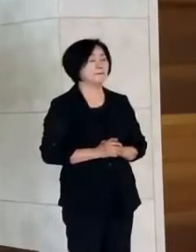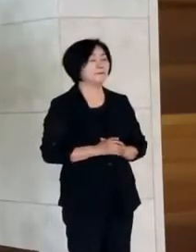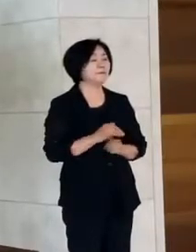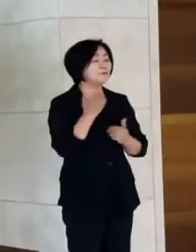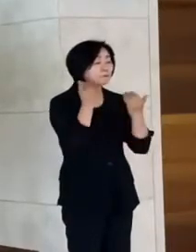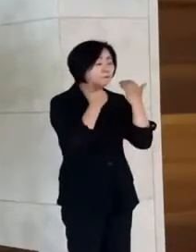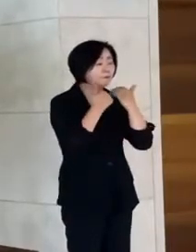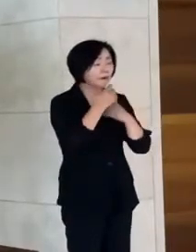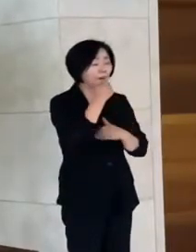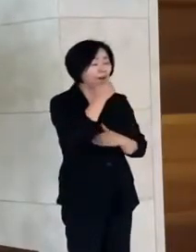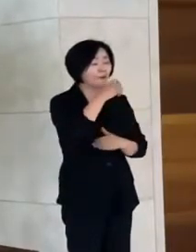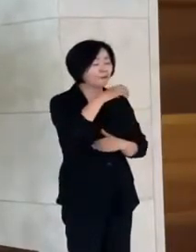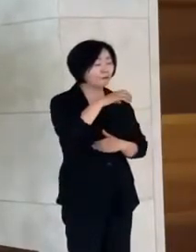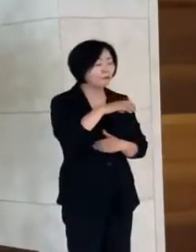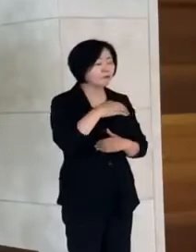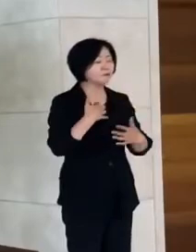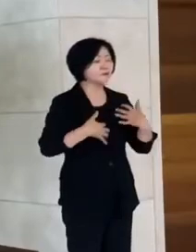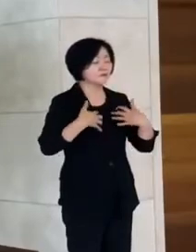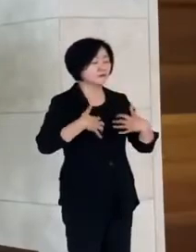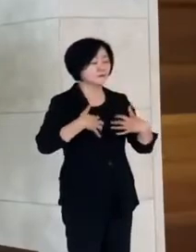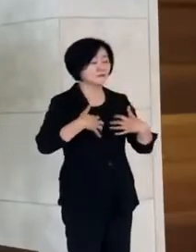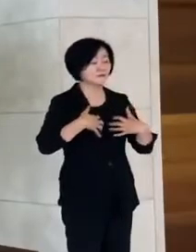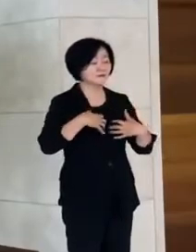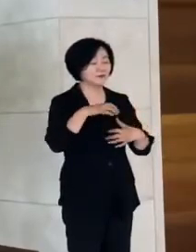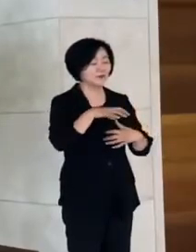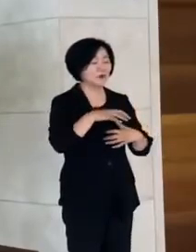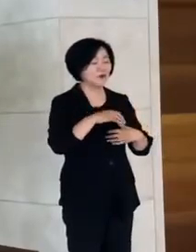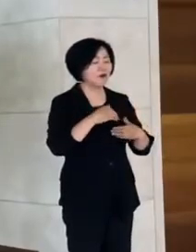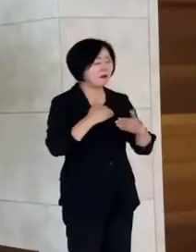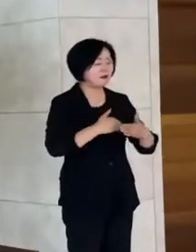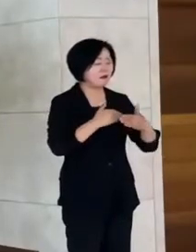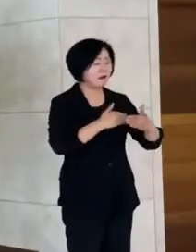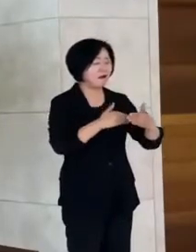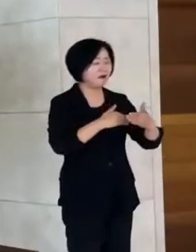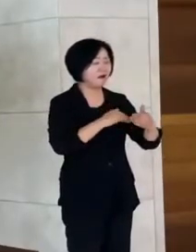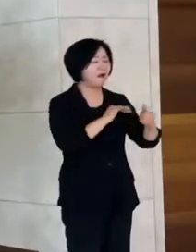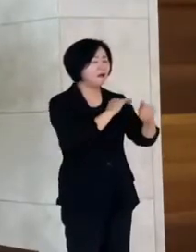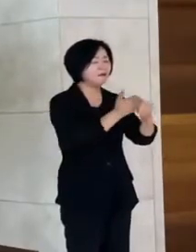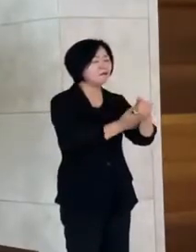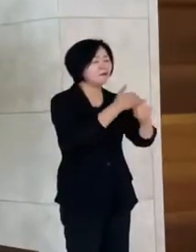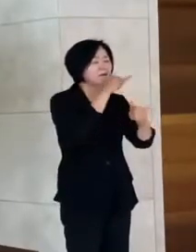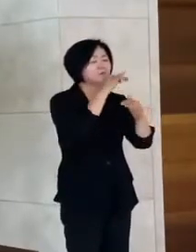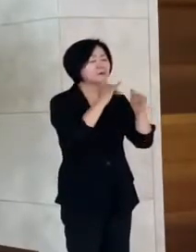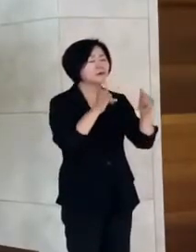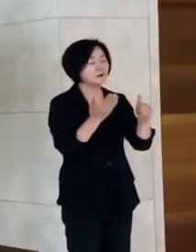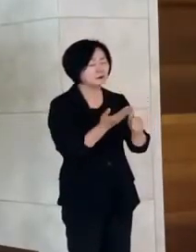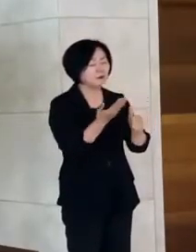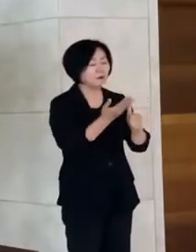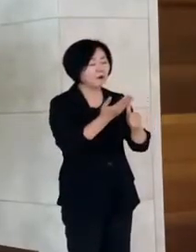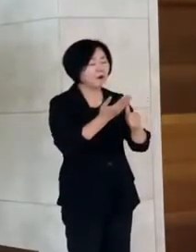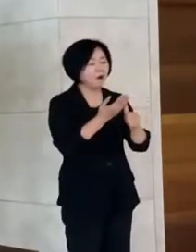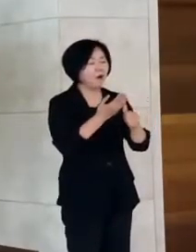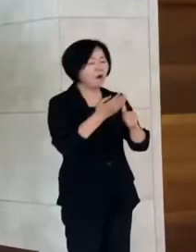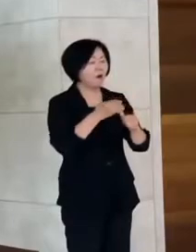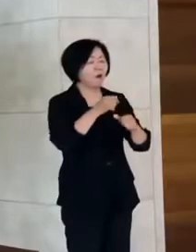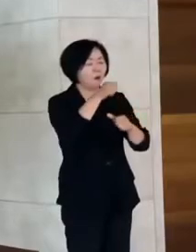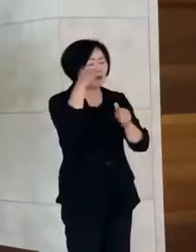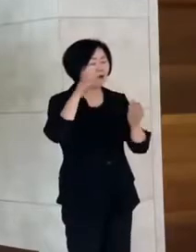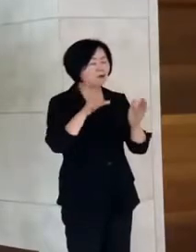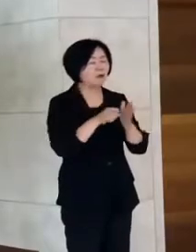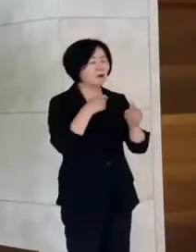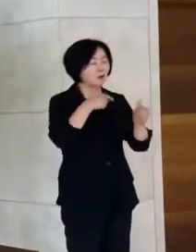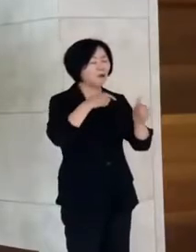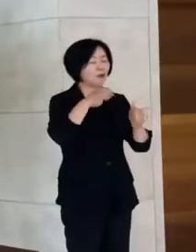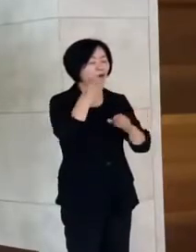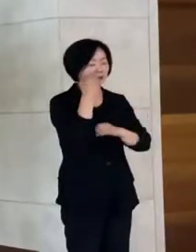누구나 배우는 즐거움을 누릴 수 있도록 체계적인 인재 양성과 평생 교육 기반을